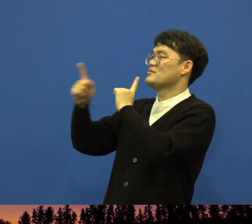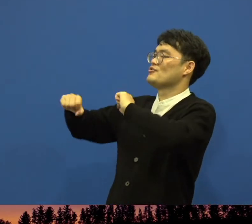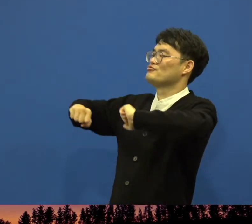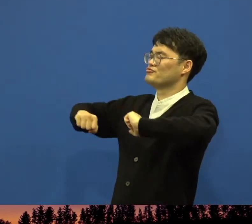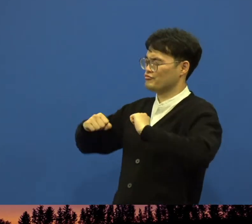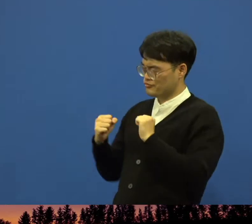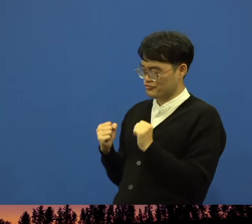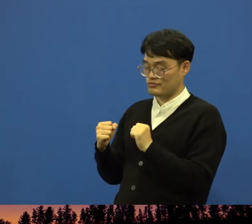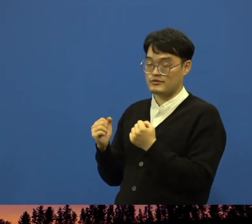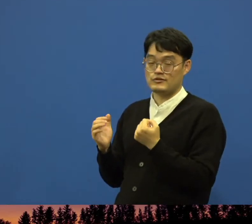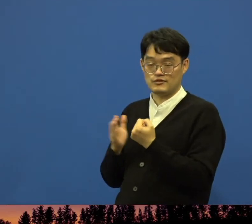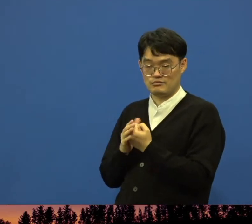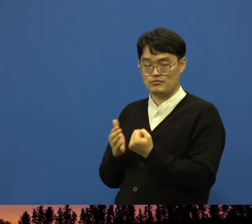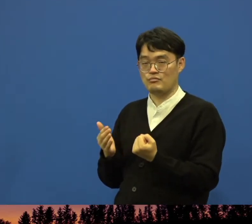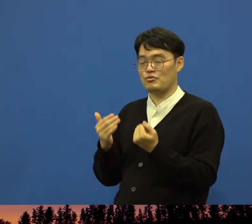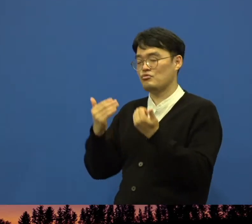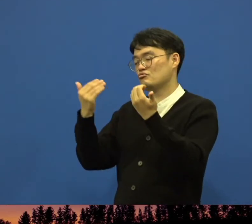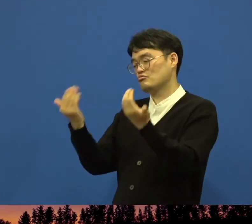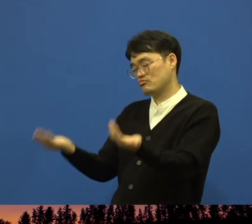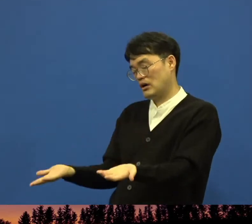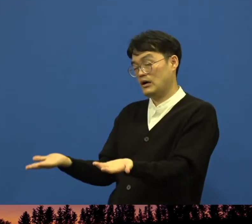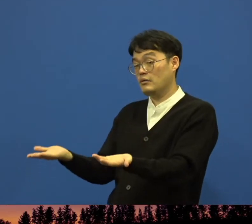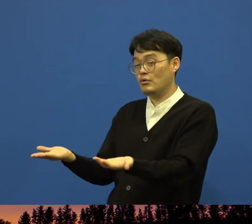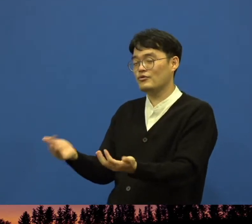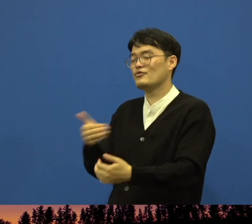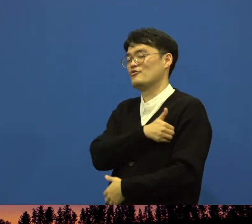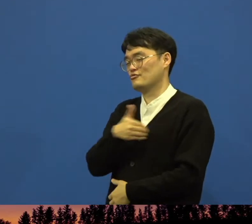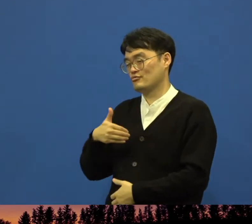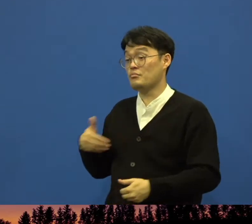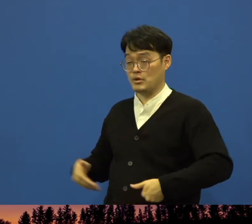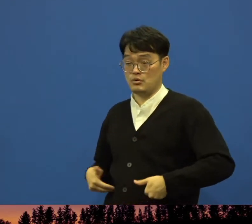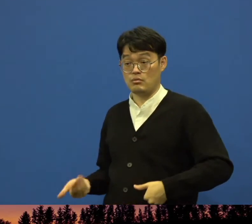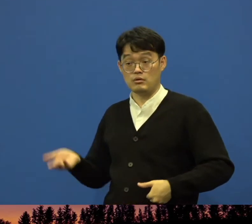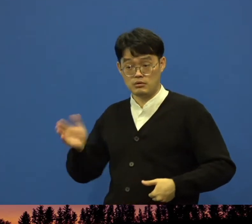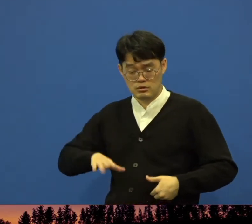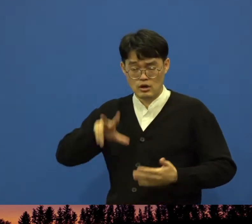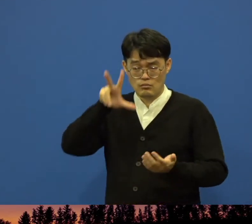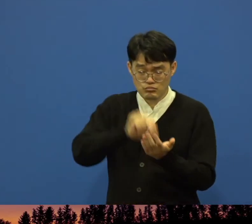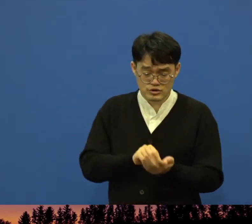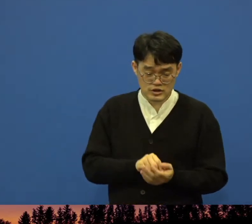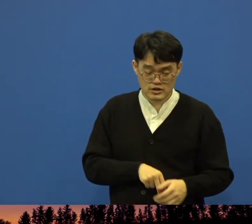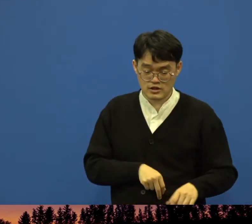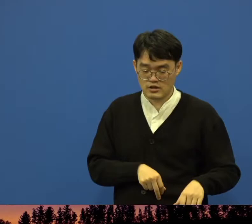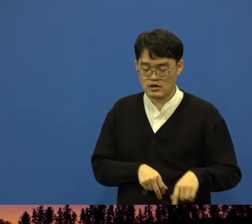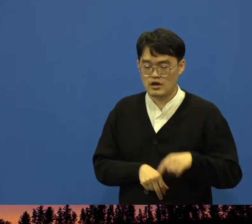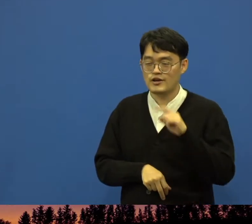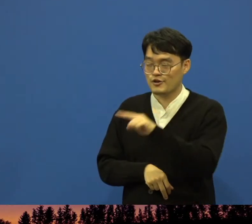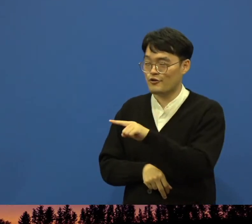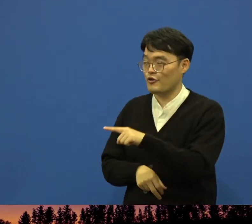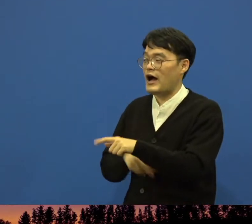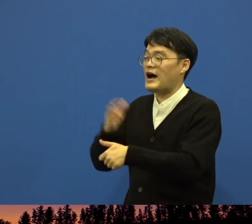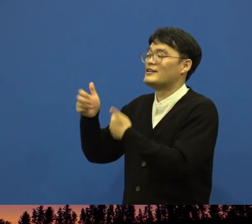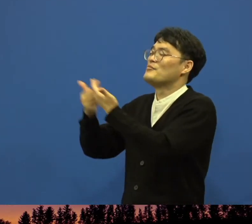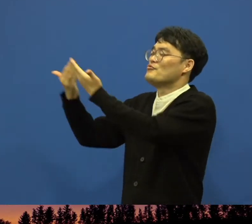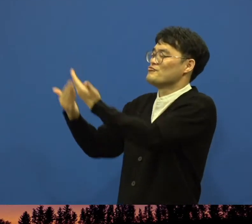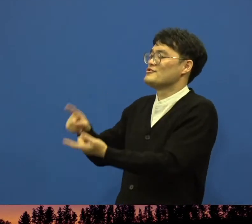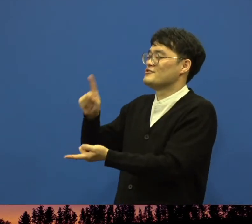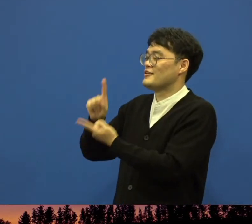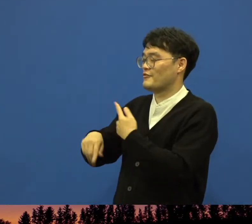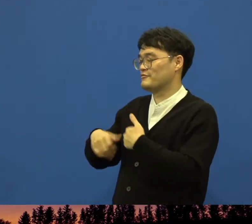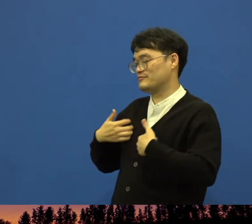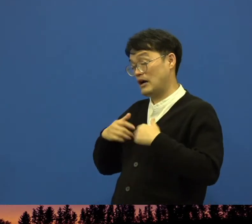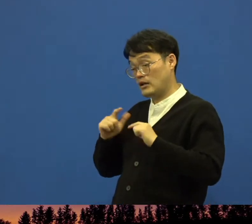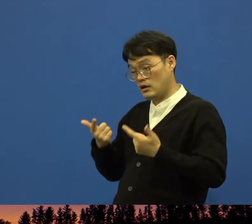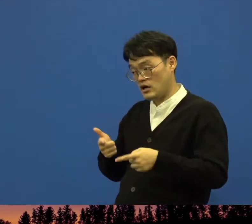휴가도 봐야 되는 것입니다. 자, 문제는 뭐냐? 이 쾌락을 추구하는 삶이 문제라는 거죠. 쾌락주의라는 게